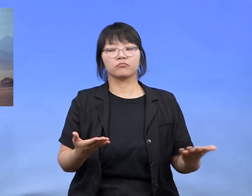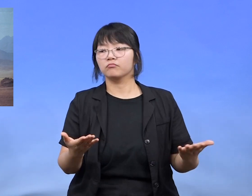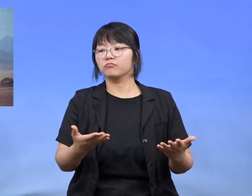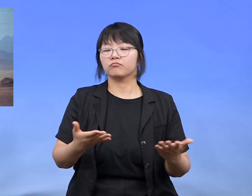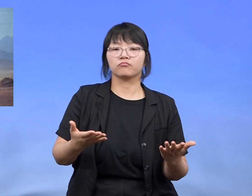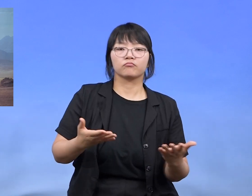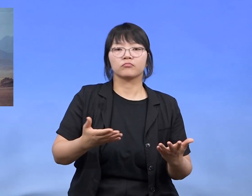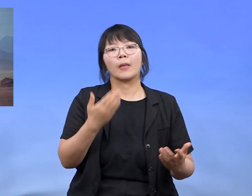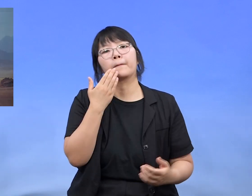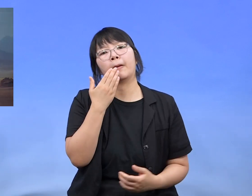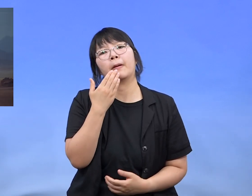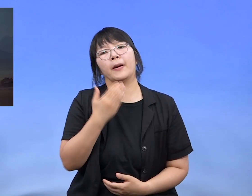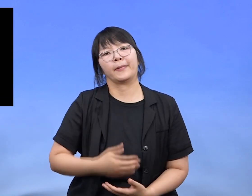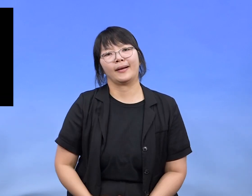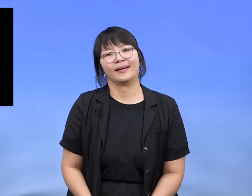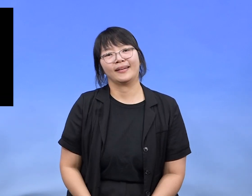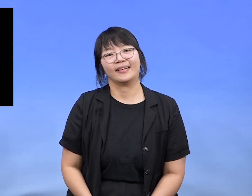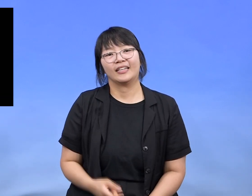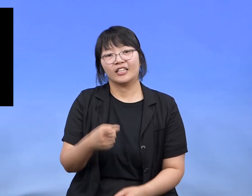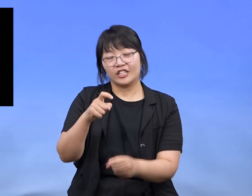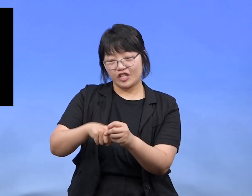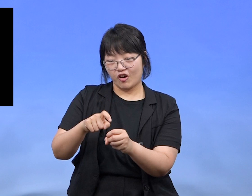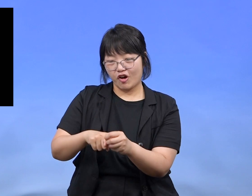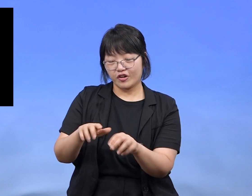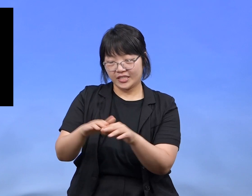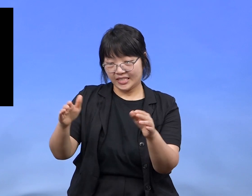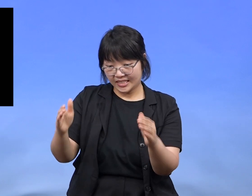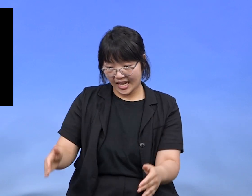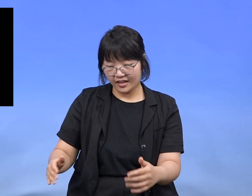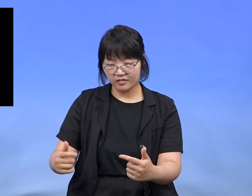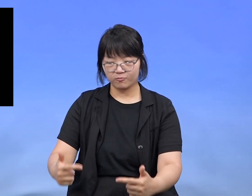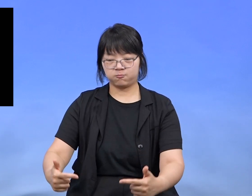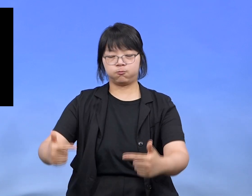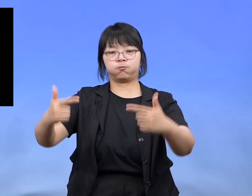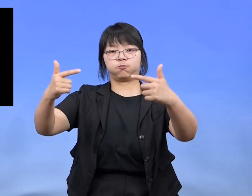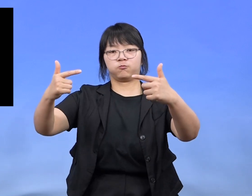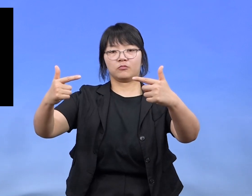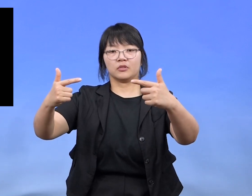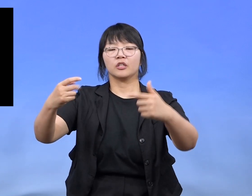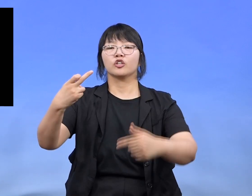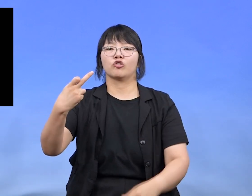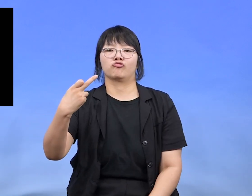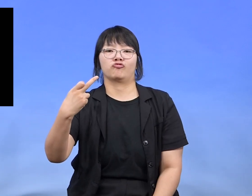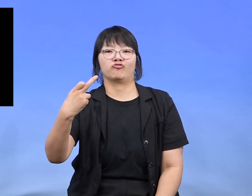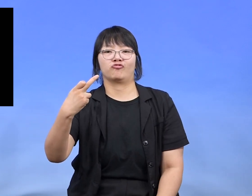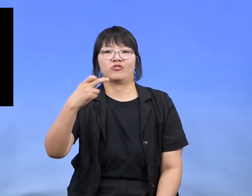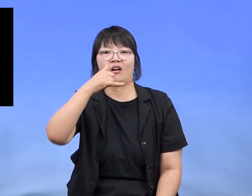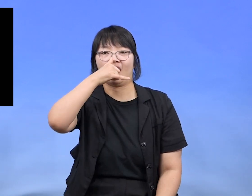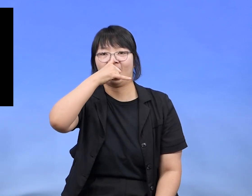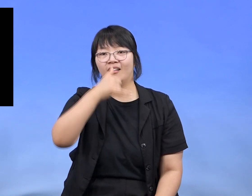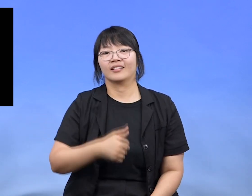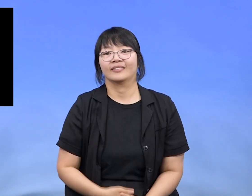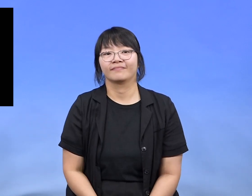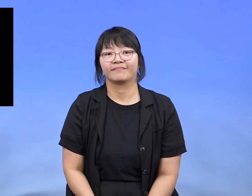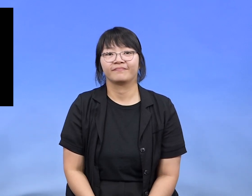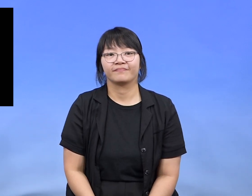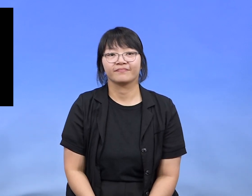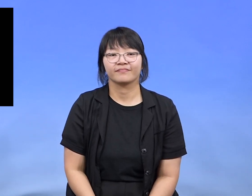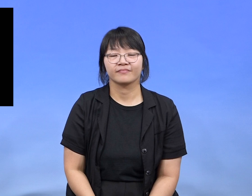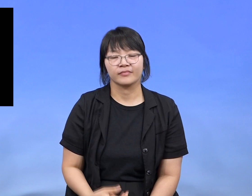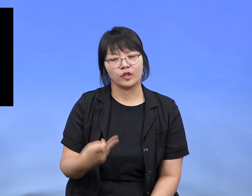위에는 6개, 12개의 떡을 최소한도 준비해야 돼요. 12개의 떡.